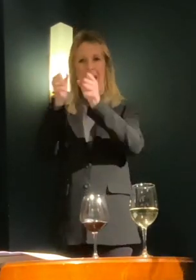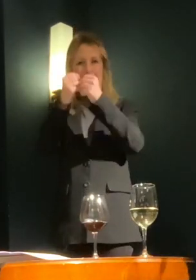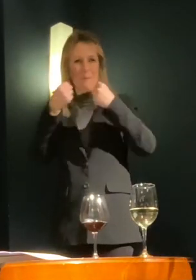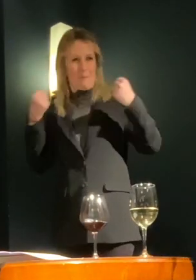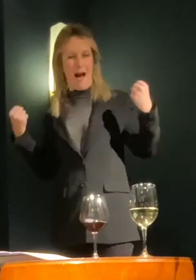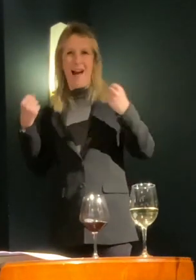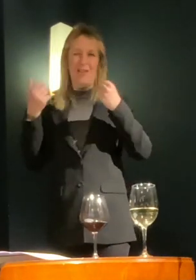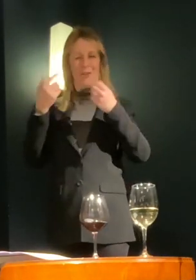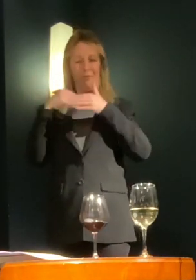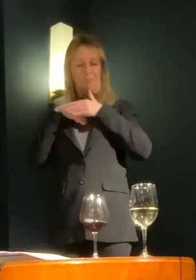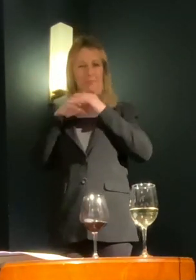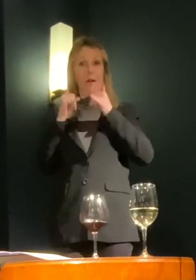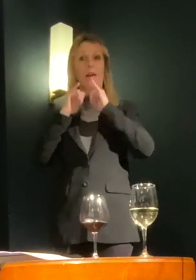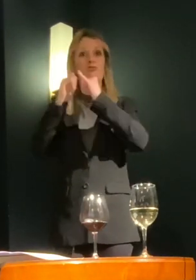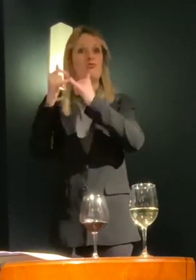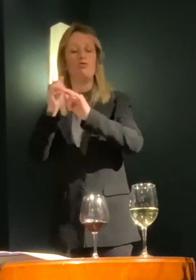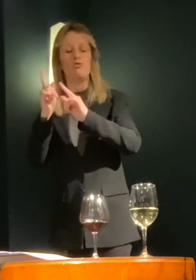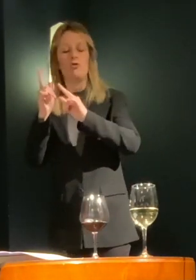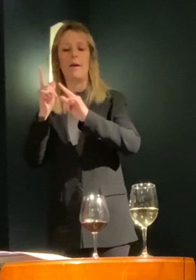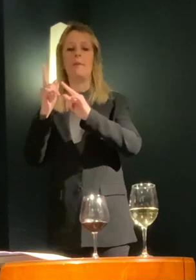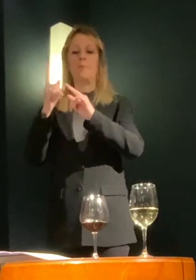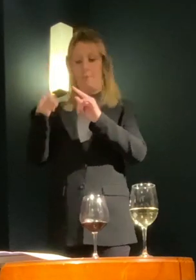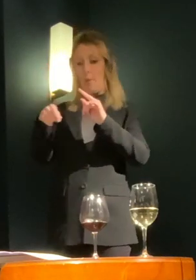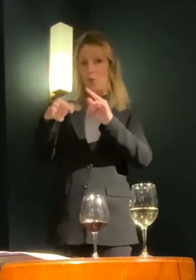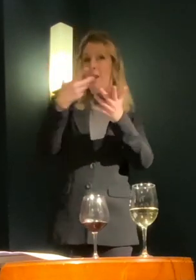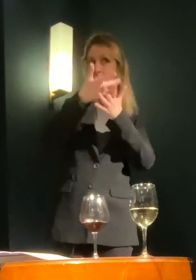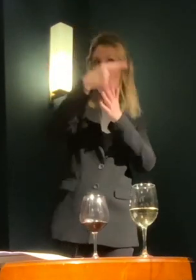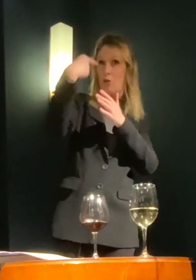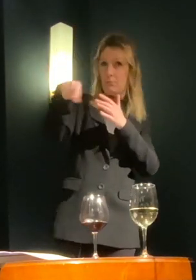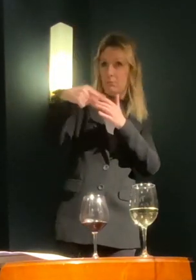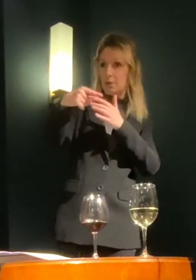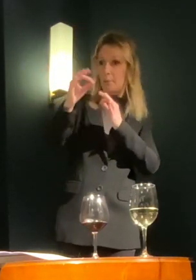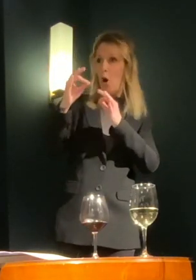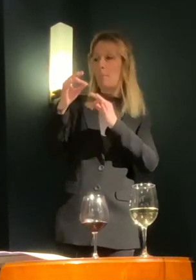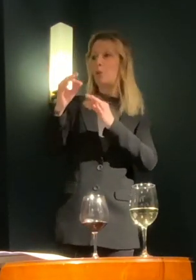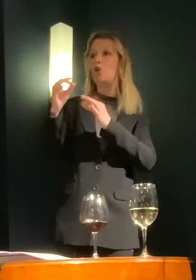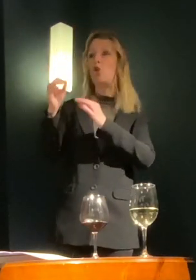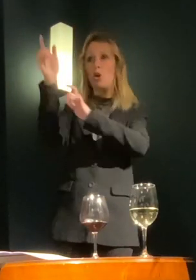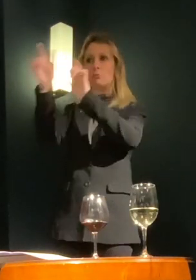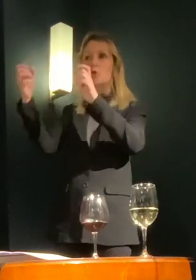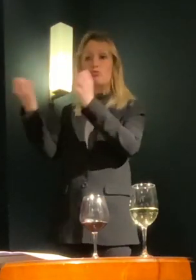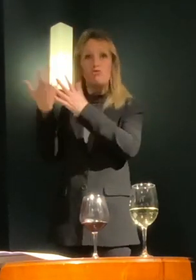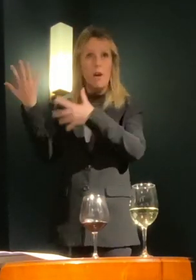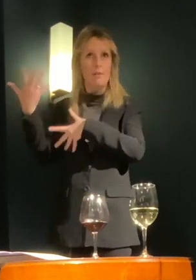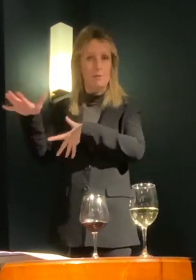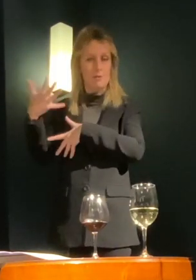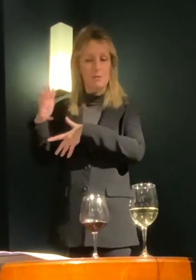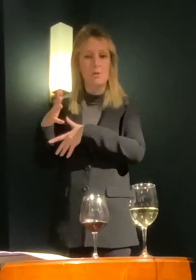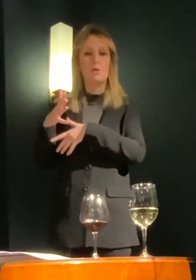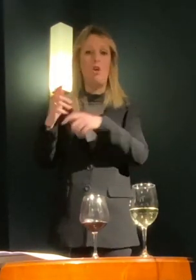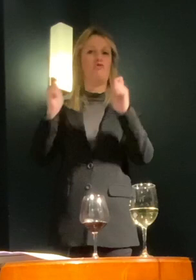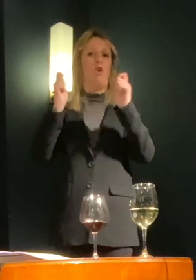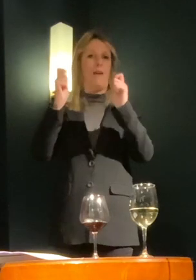riesce, che è sicuramente una parte della narrazione, perché sono casi che esistono, sono casi che conosciamo benissimo, che leggiamo sui giornali